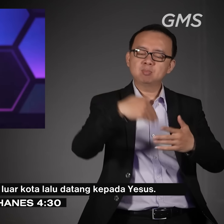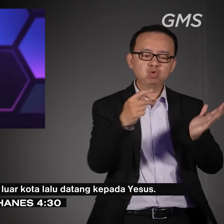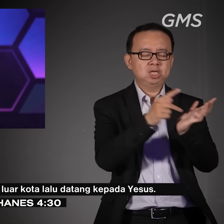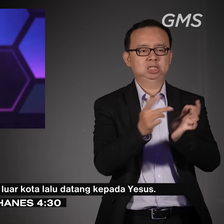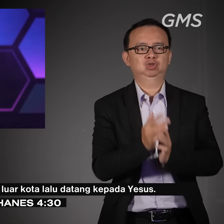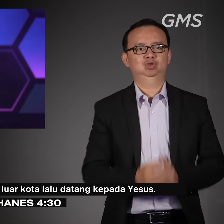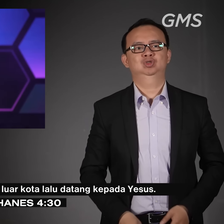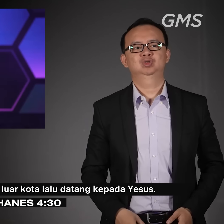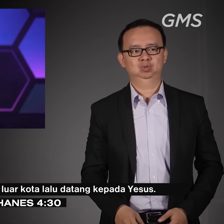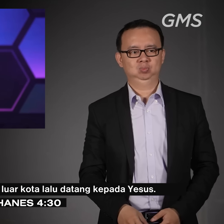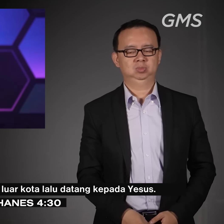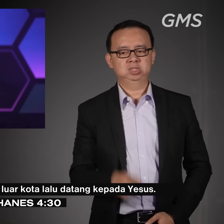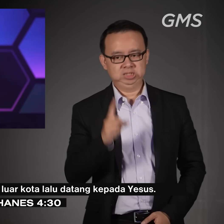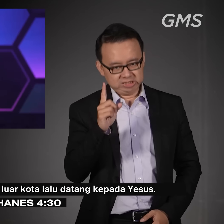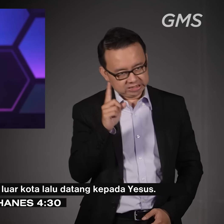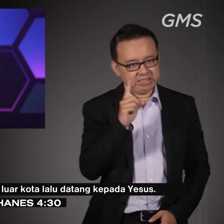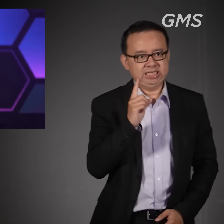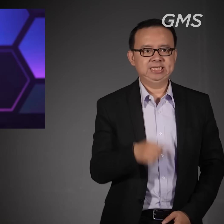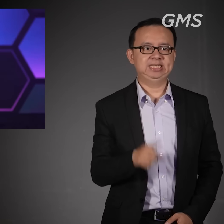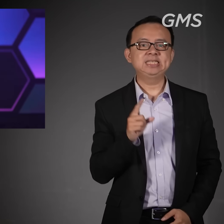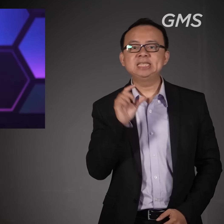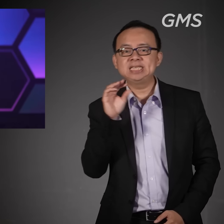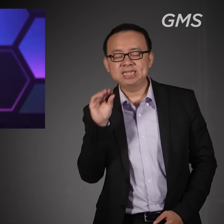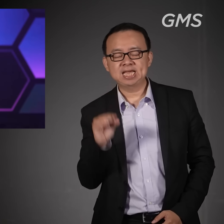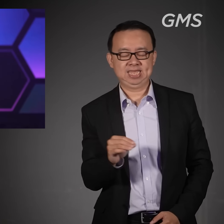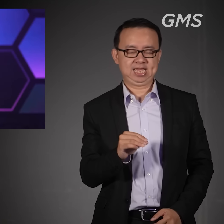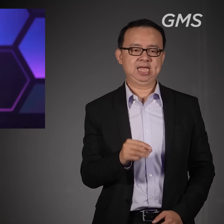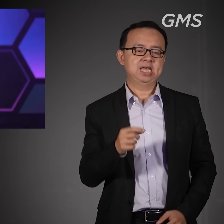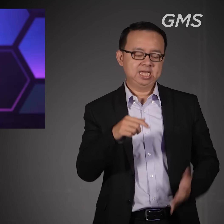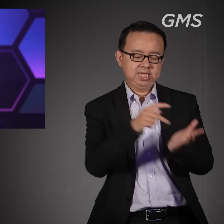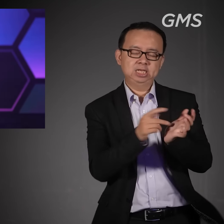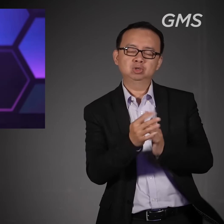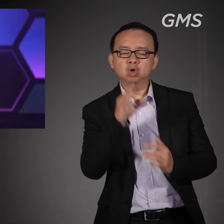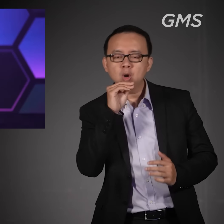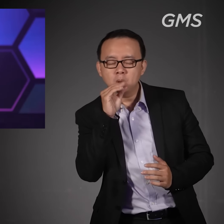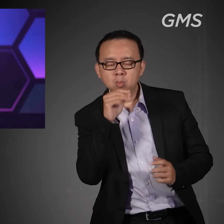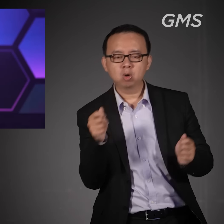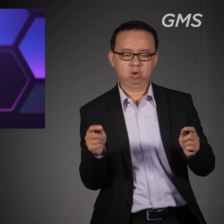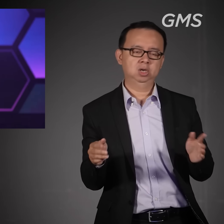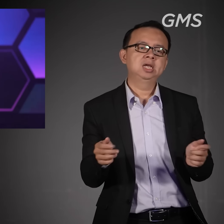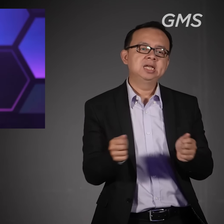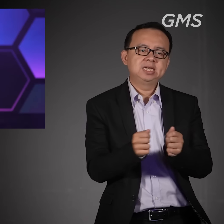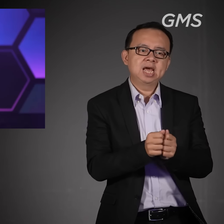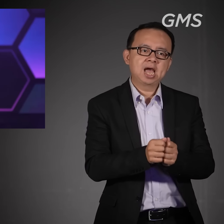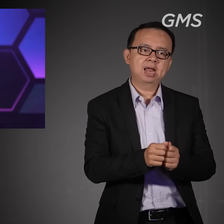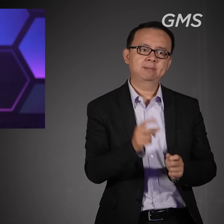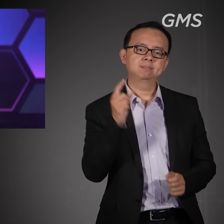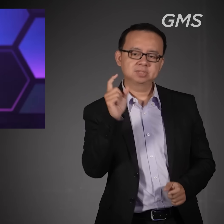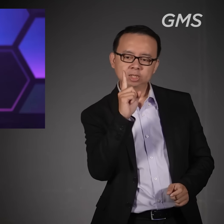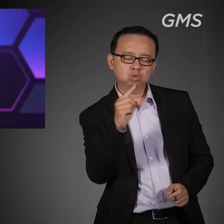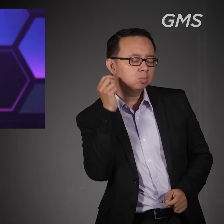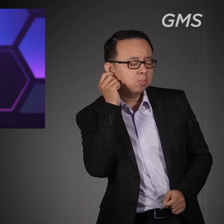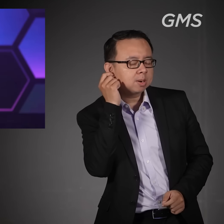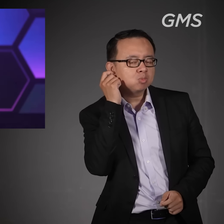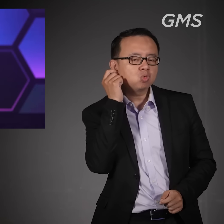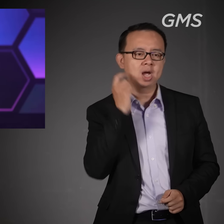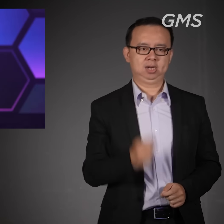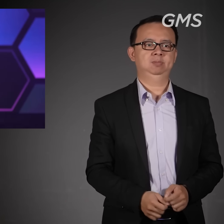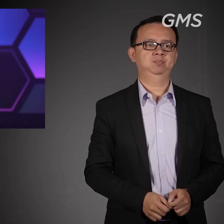Ceritanya begini, Yesus bercakap-cakap dengan seorang perempuan Samaria dekat sebuah sumur. Murid-muridnya